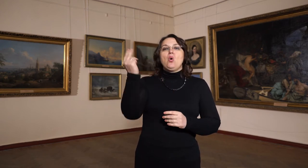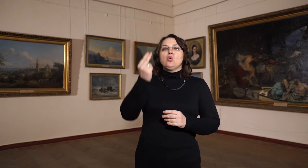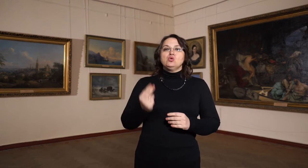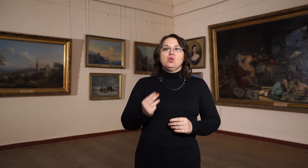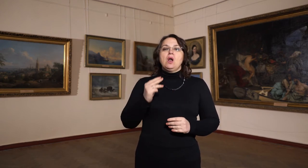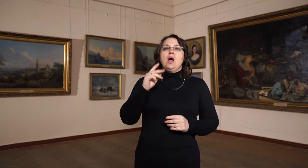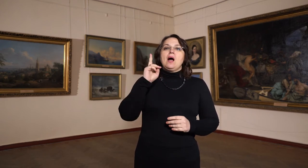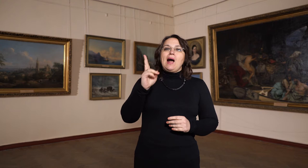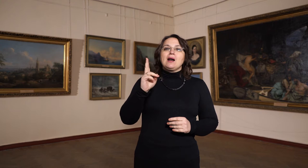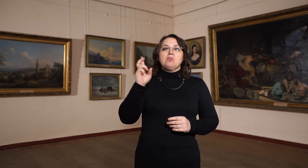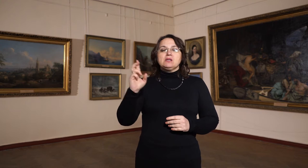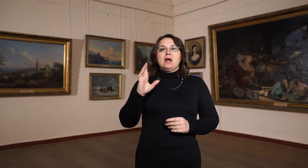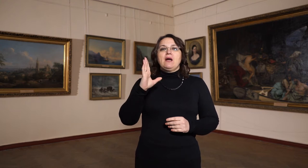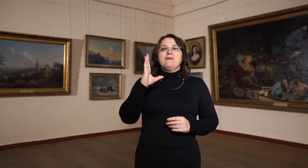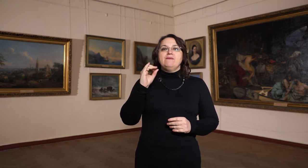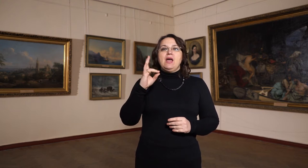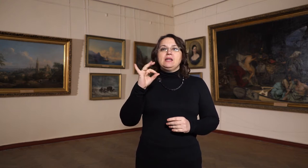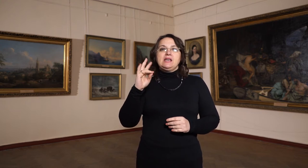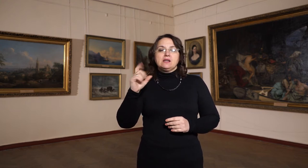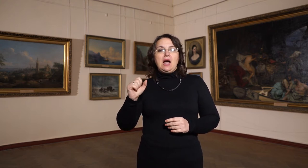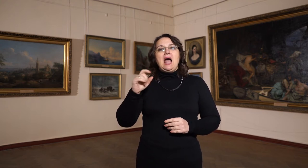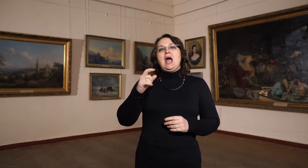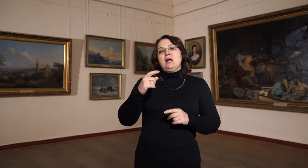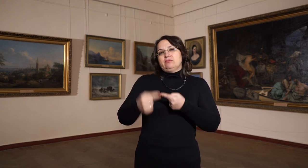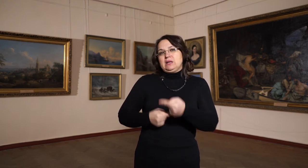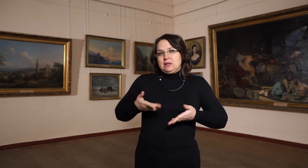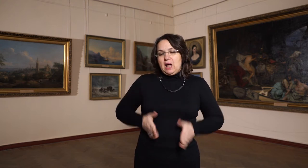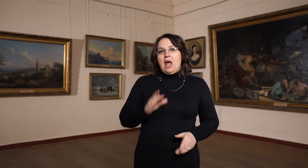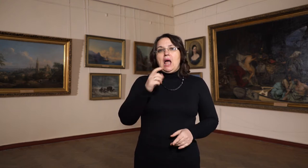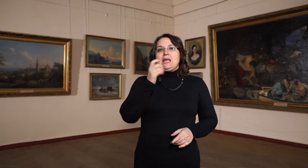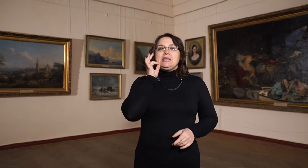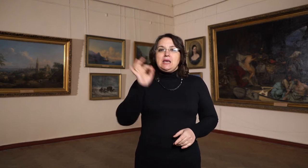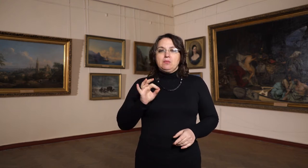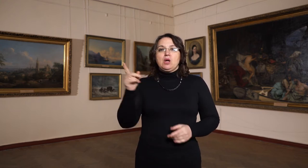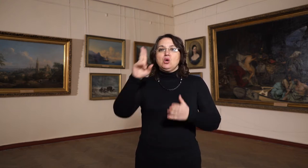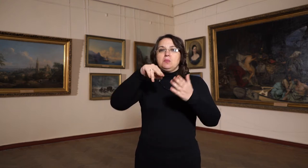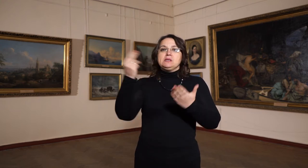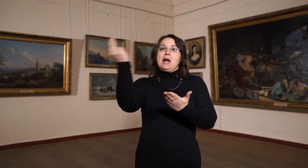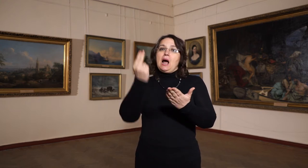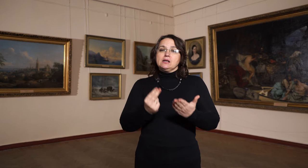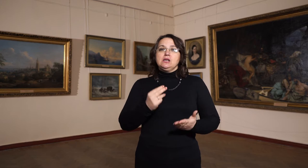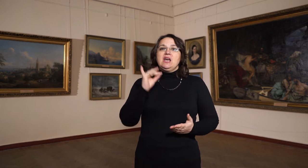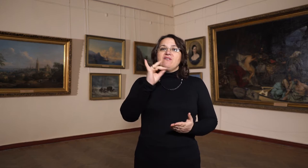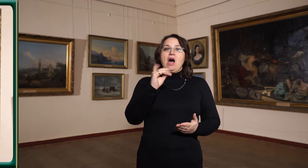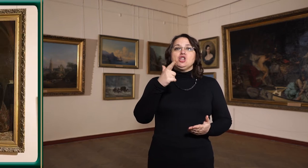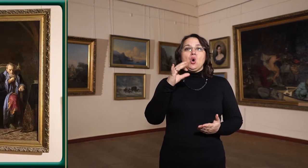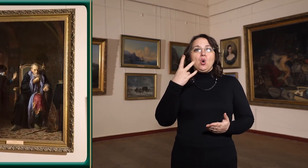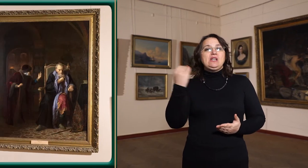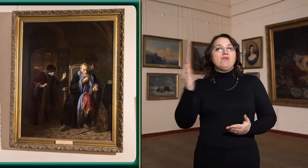Венига, этнического немца, который написал картину «Иван Грозный и его мамка». Конечно, мы вспоминаем